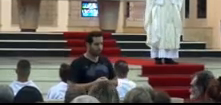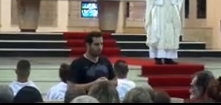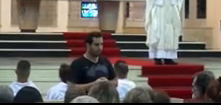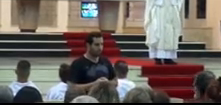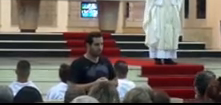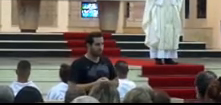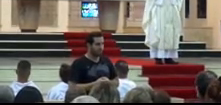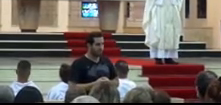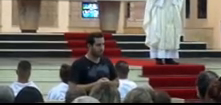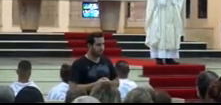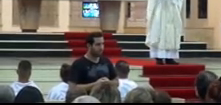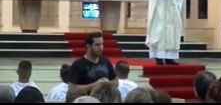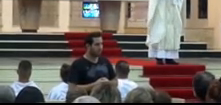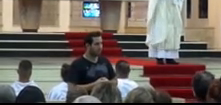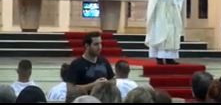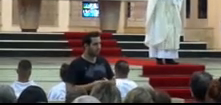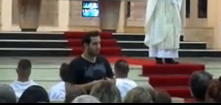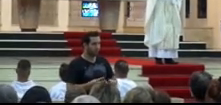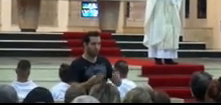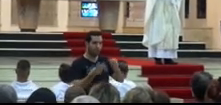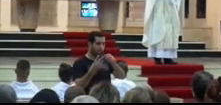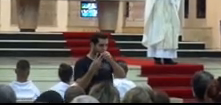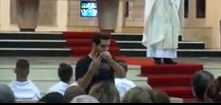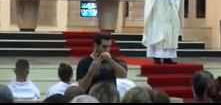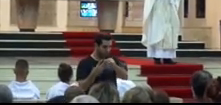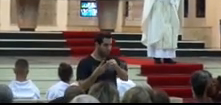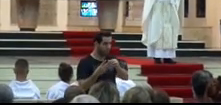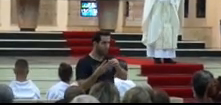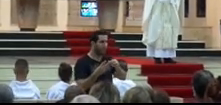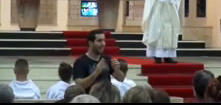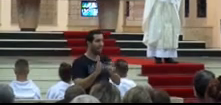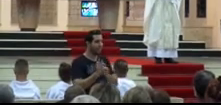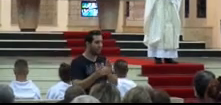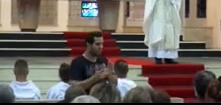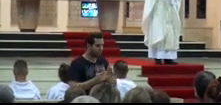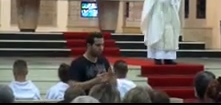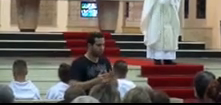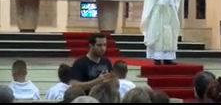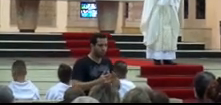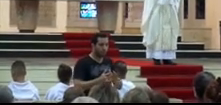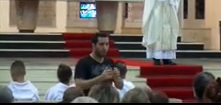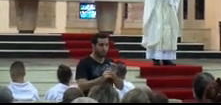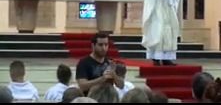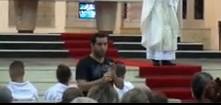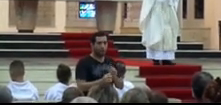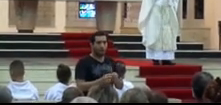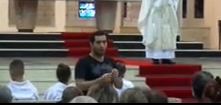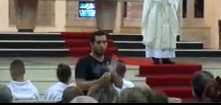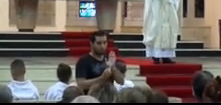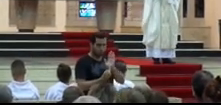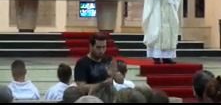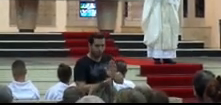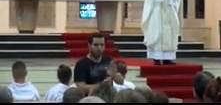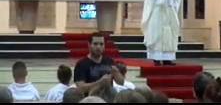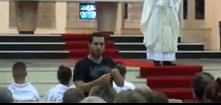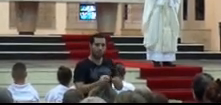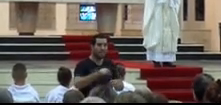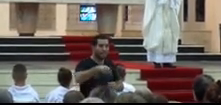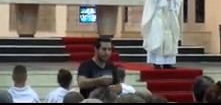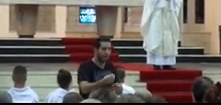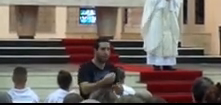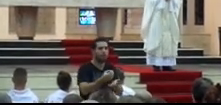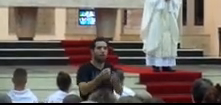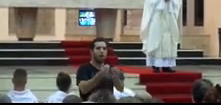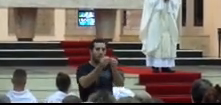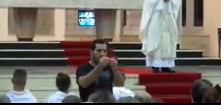da missão. Corpo e sangue. Isto é meu corpo, isto é meu sangue. Fazer isto em memória